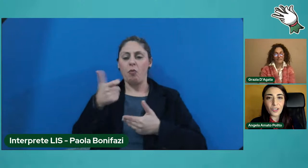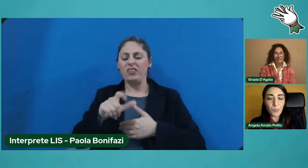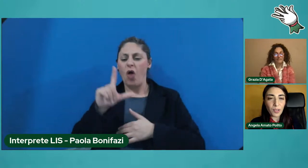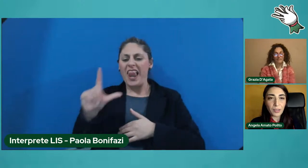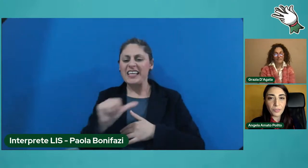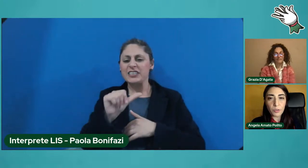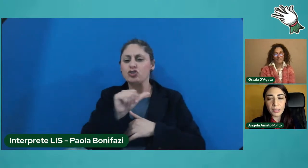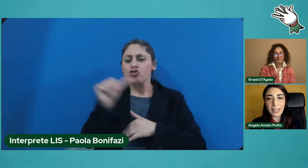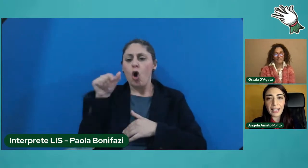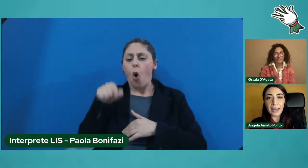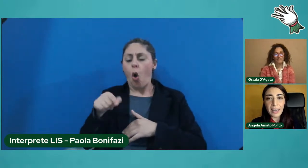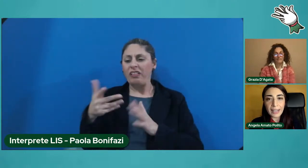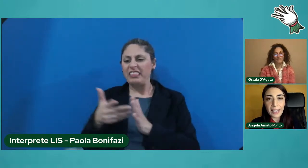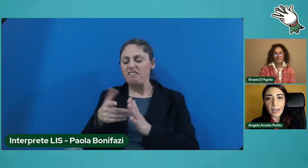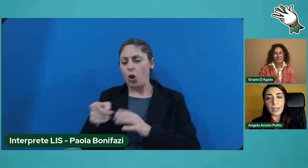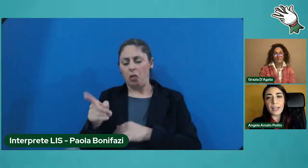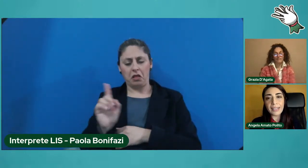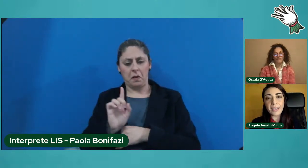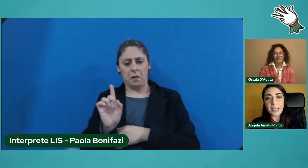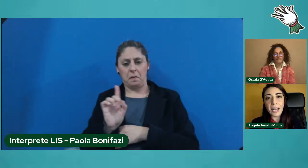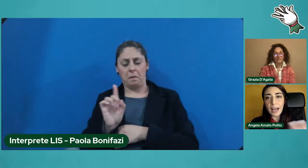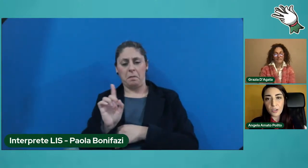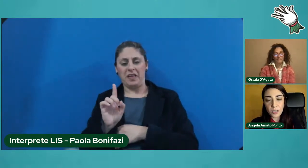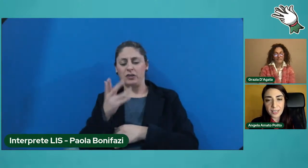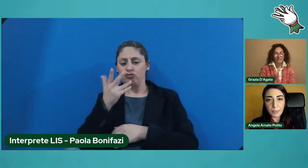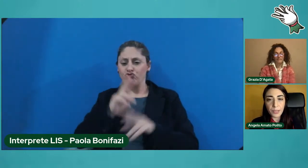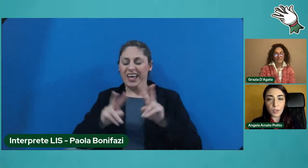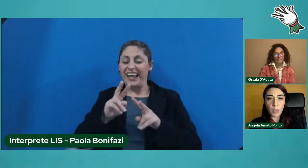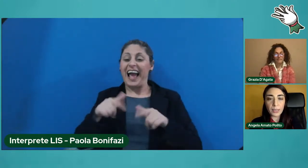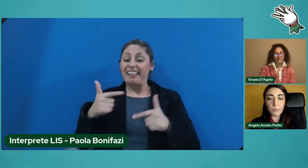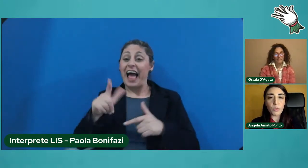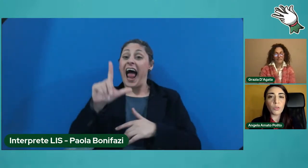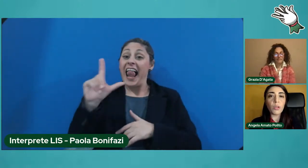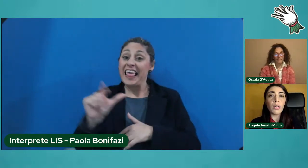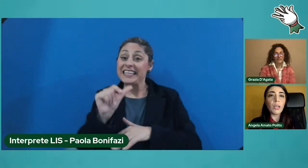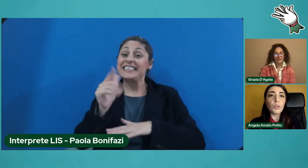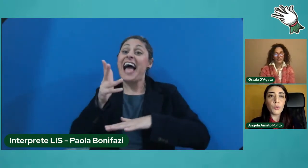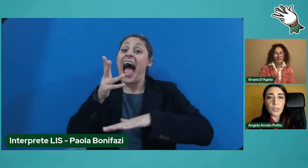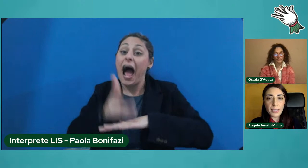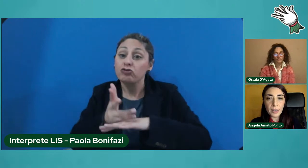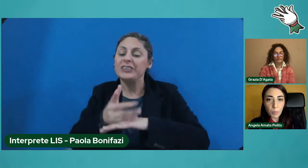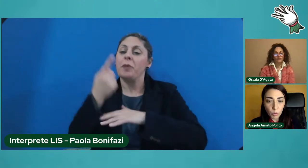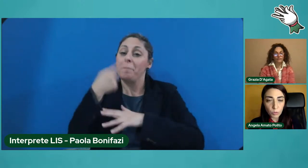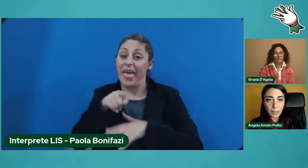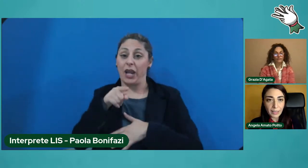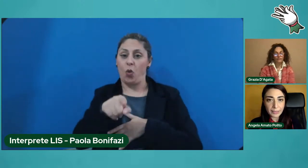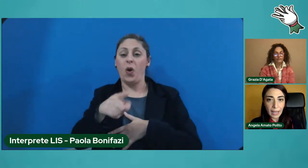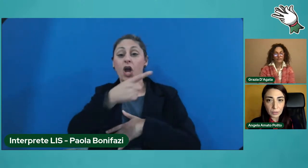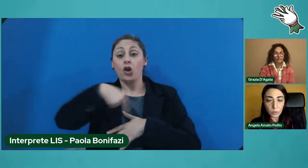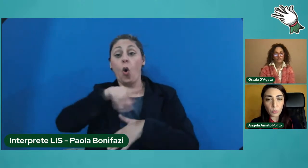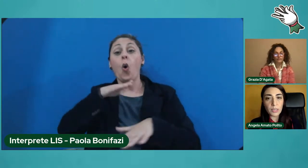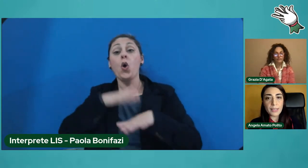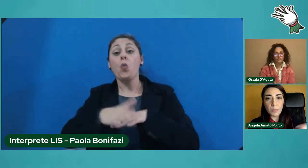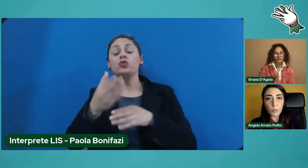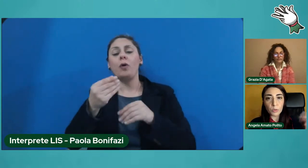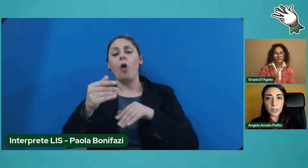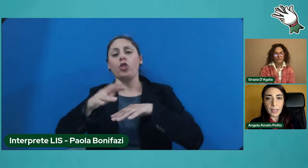diciamo, la difficoltà, era rendergliela accessibile in qualche modo. Noi utilizziamo molto anche il tatto, utilizziamo molto anche